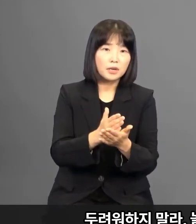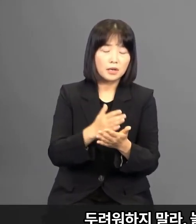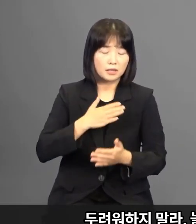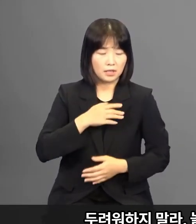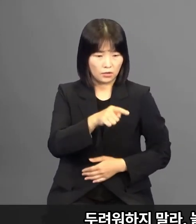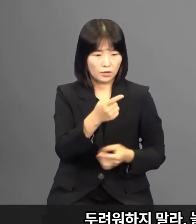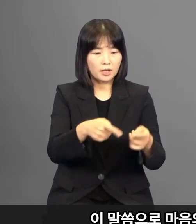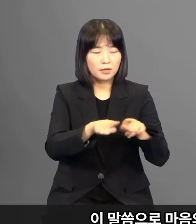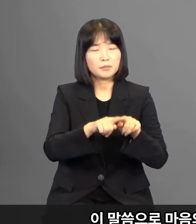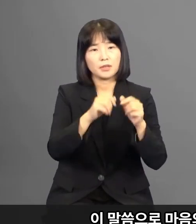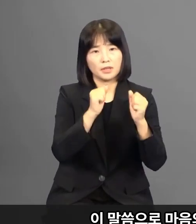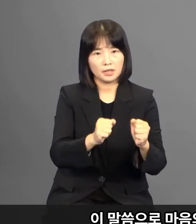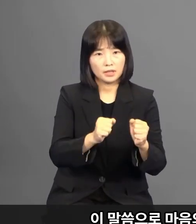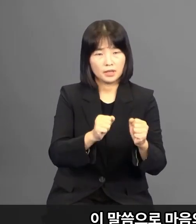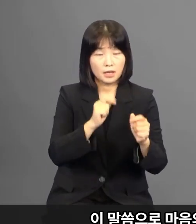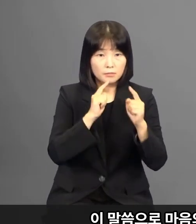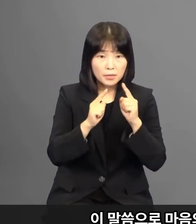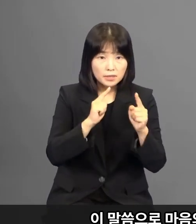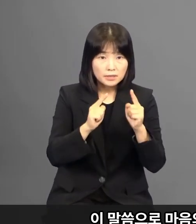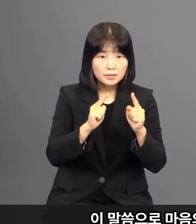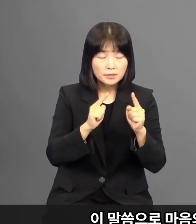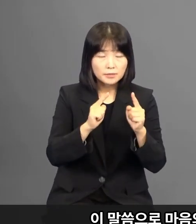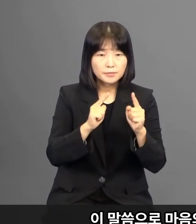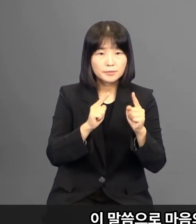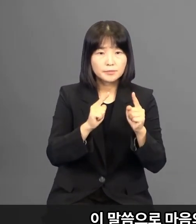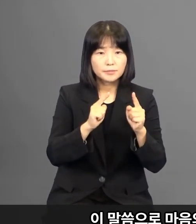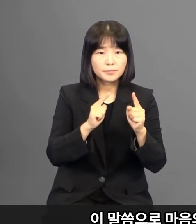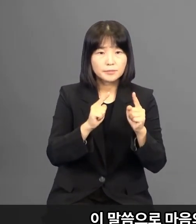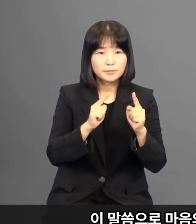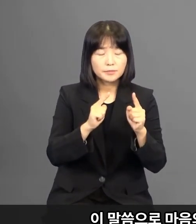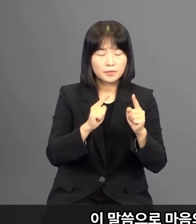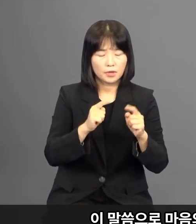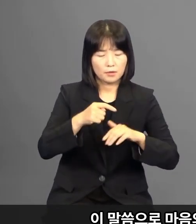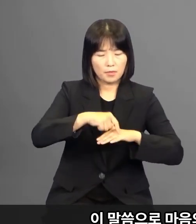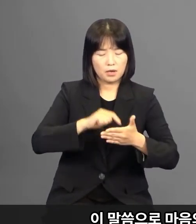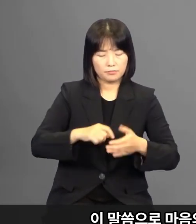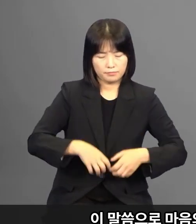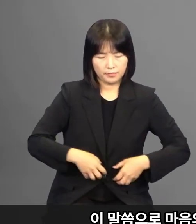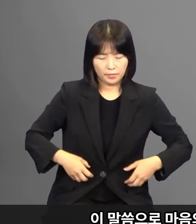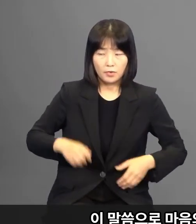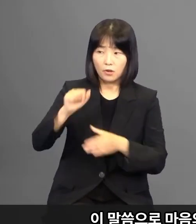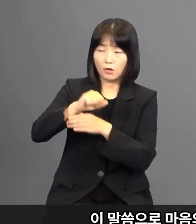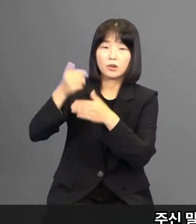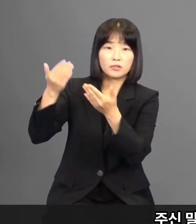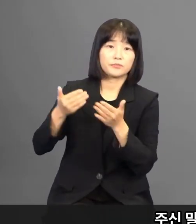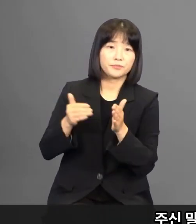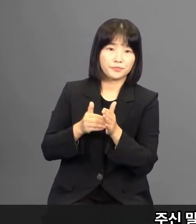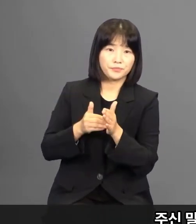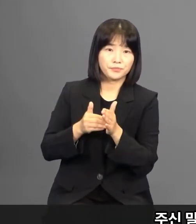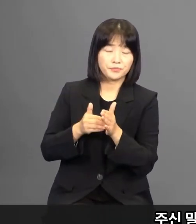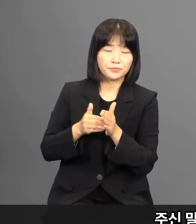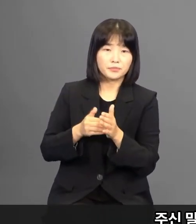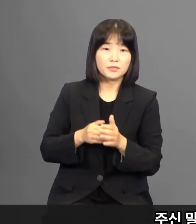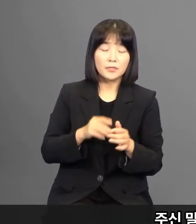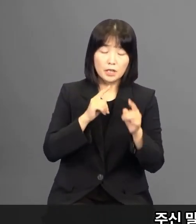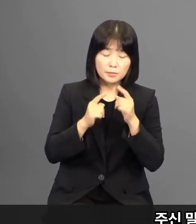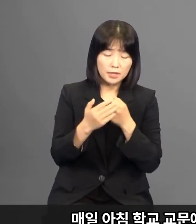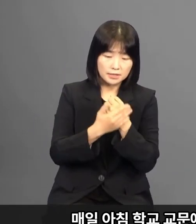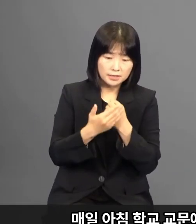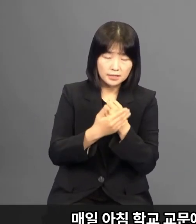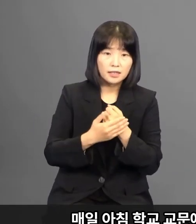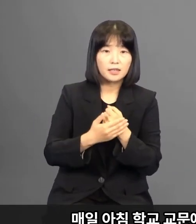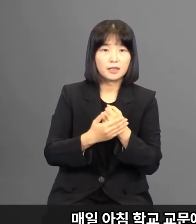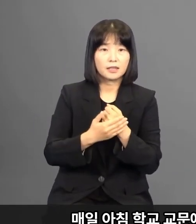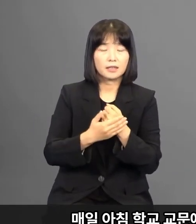너와 함께한다. 이 말씀으로 마음의 담대함을 허락해 주셨습니다. 주신 말씀의 은혜에 힘입어